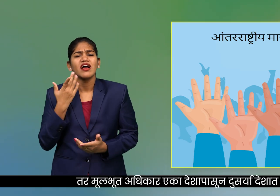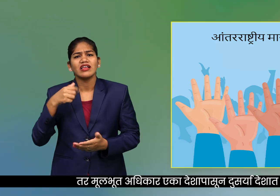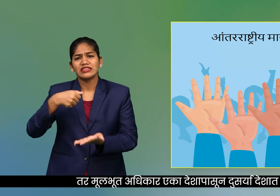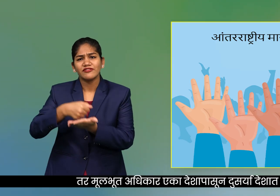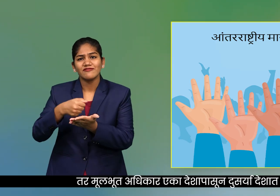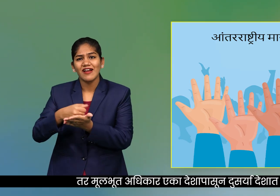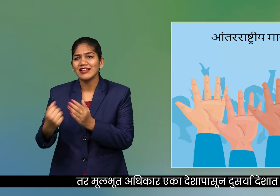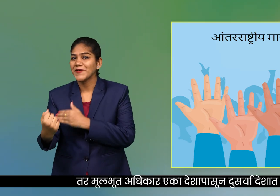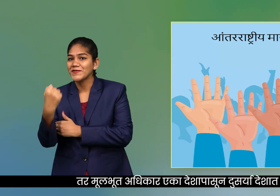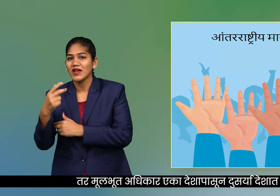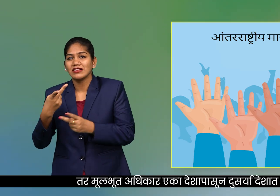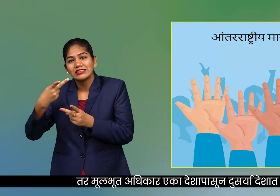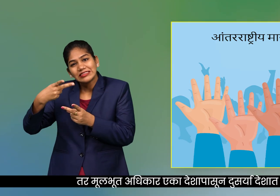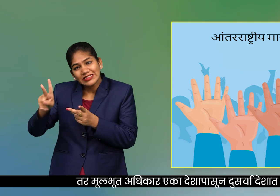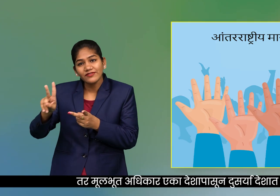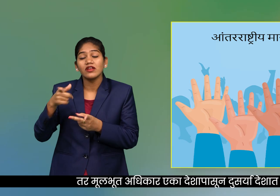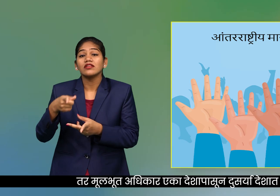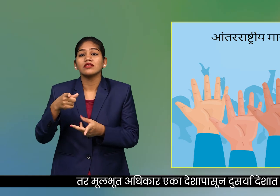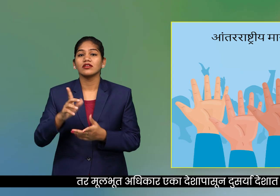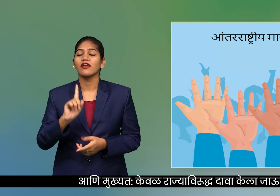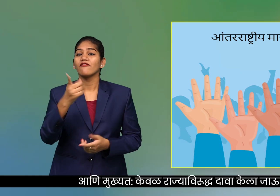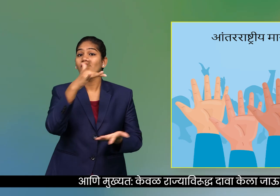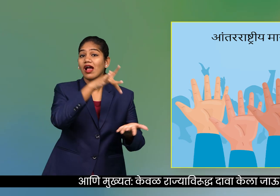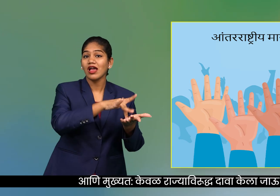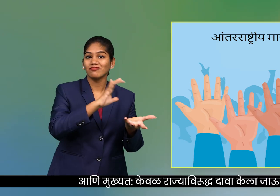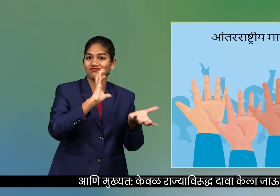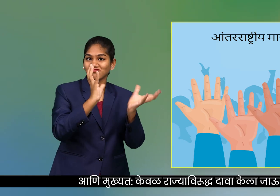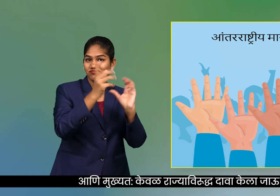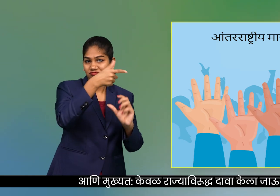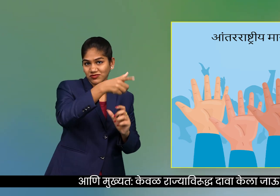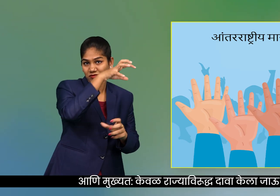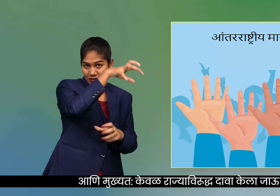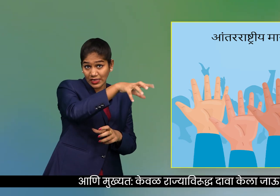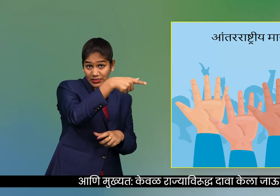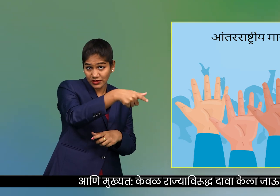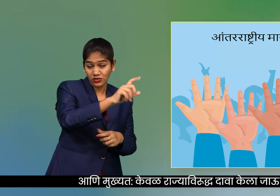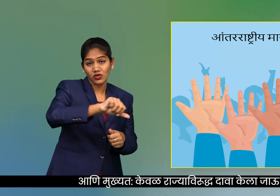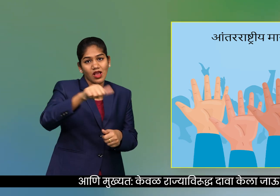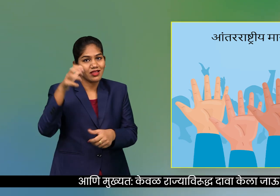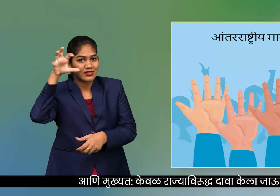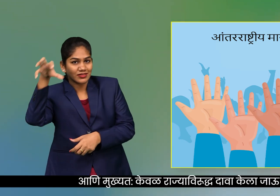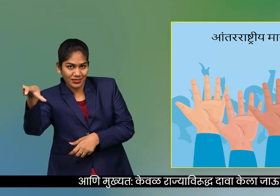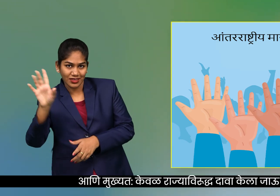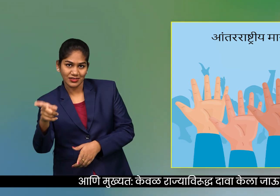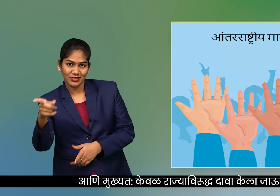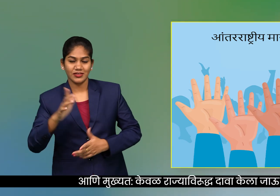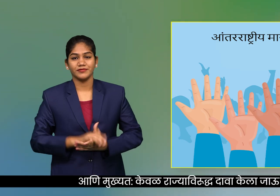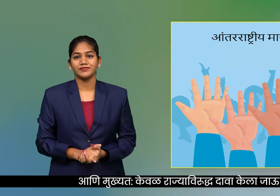एका देशापासून दुसऱ्या देशात भिन्न असतात आणि मुख्यतः केवळ राज्याविरुद्ध दावा केला जाऊ शकतो.